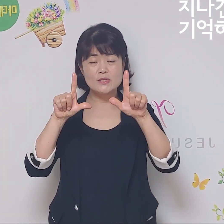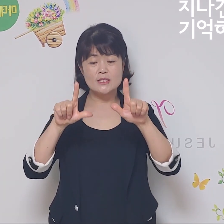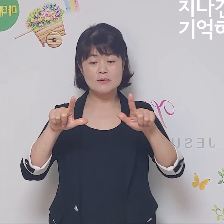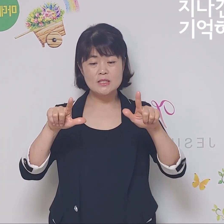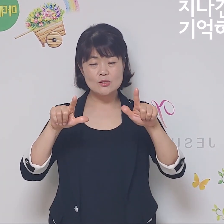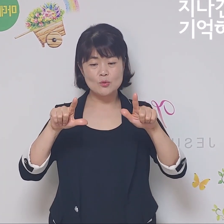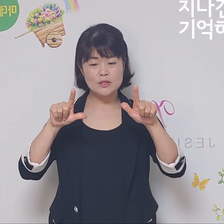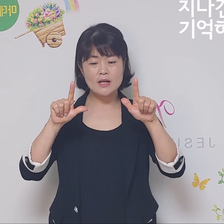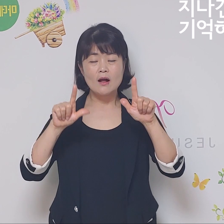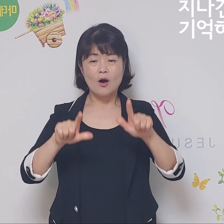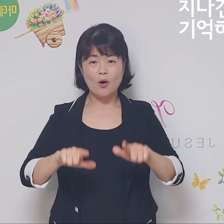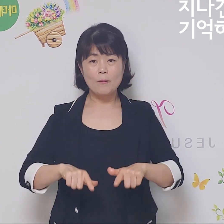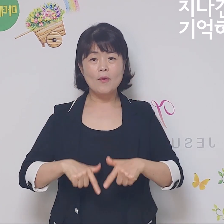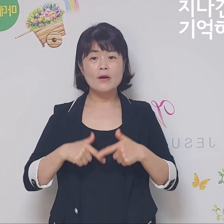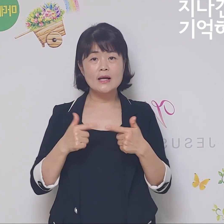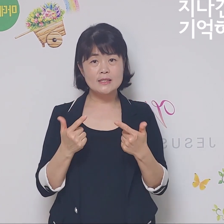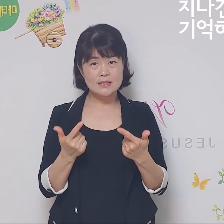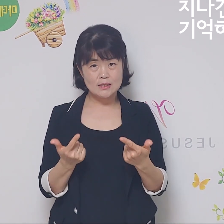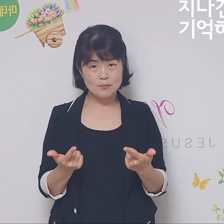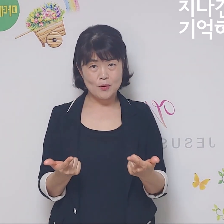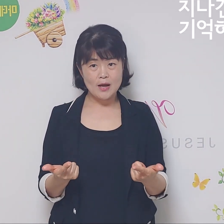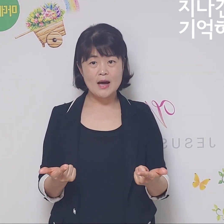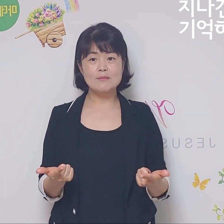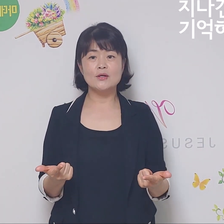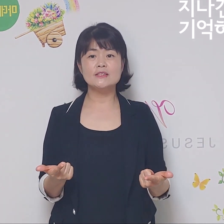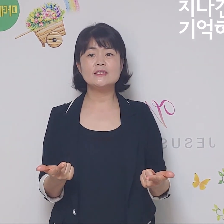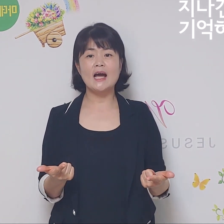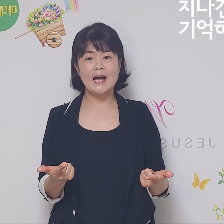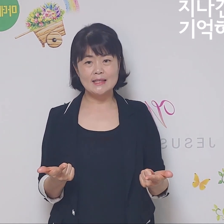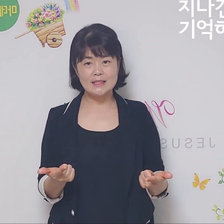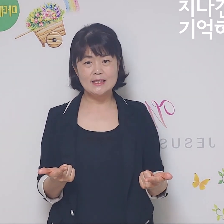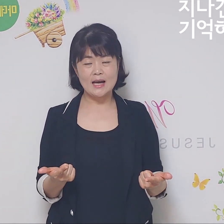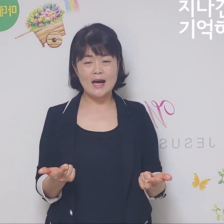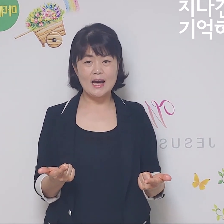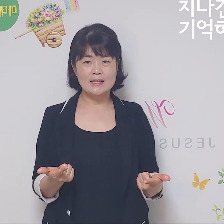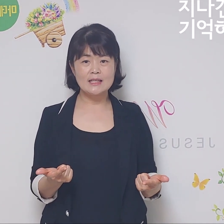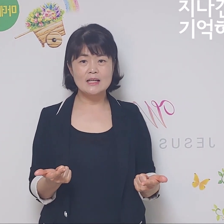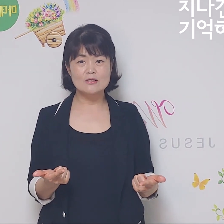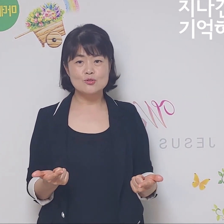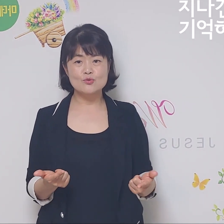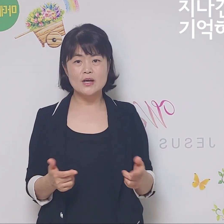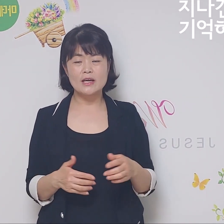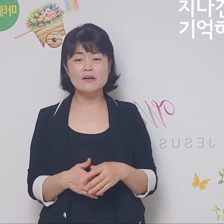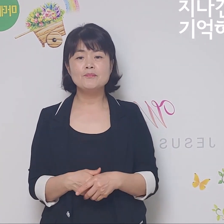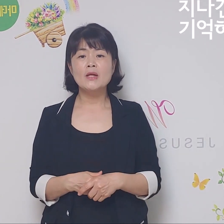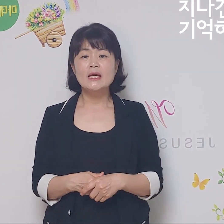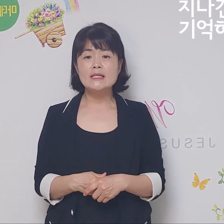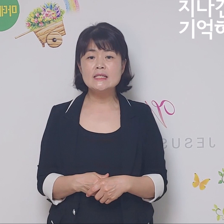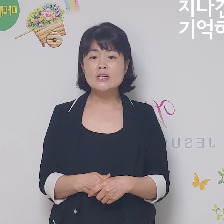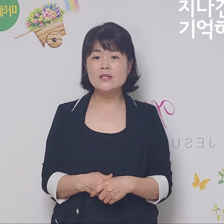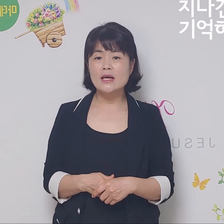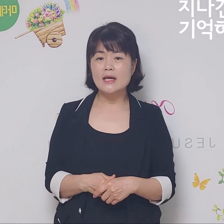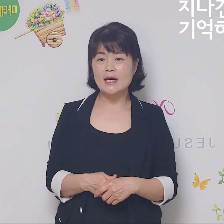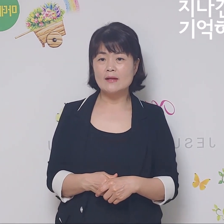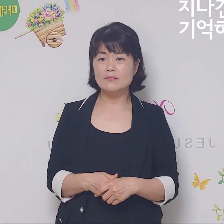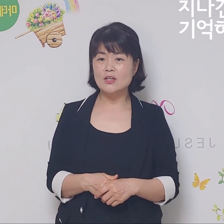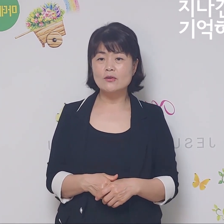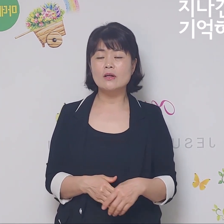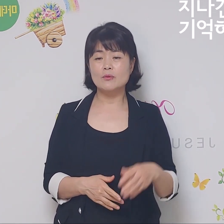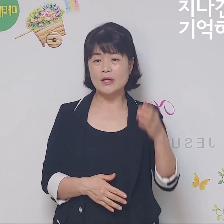검지를 피신 손을 엎어라 뒤집어라 하면은 아니다, 않다라는 수어예요. 이전에 행한, 연결해